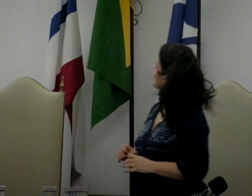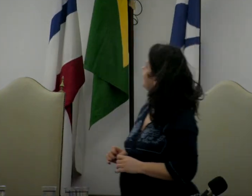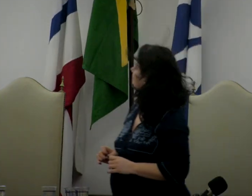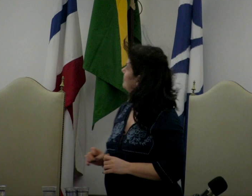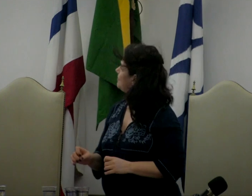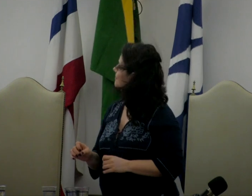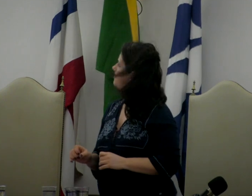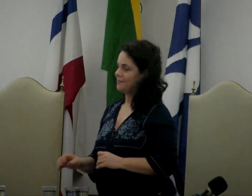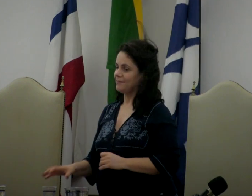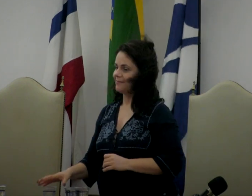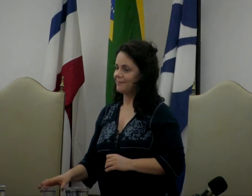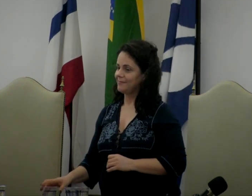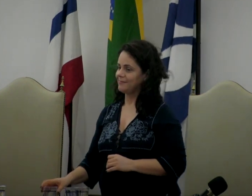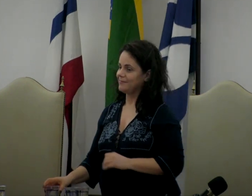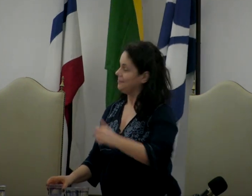Próximo.